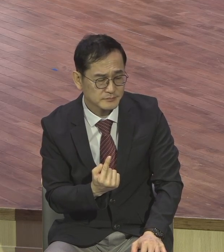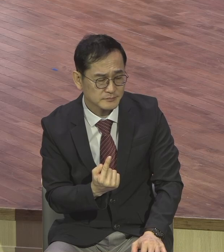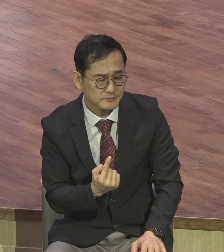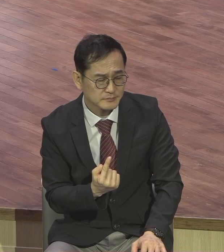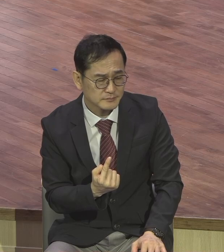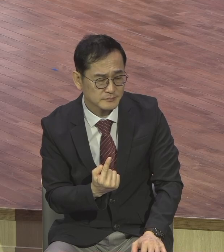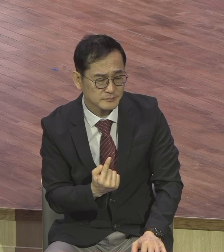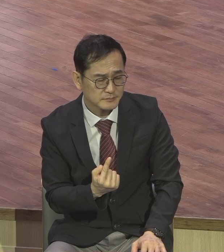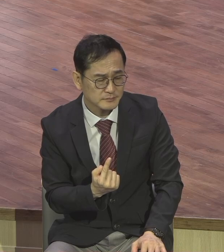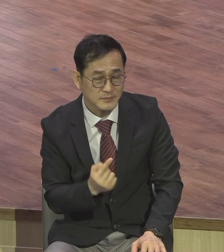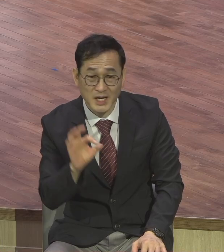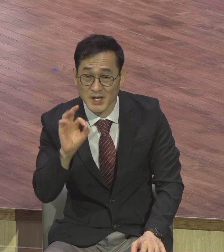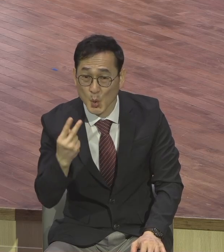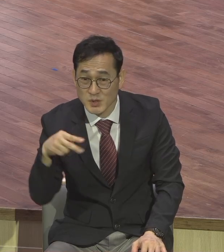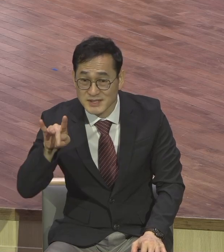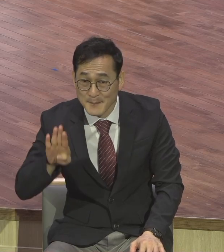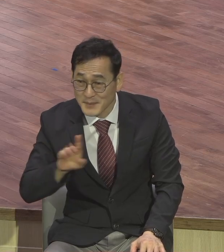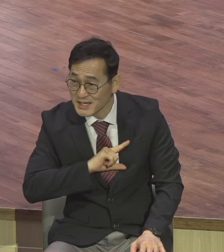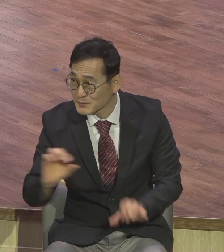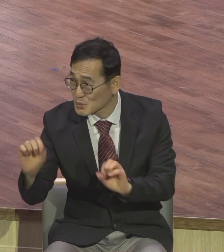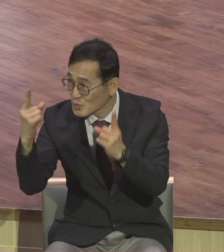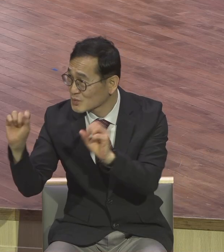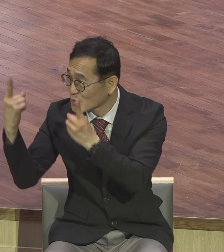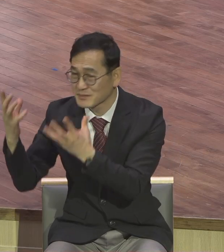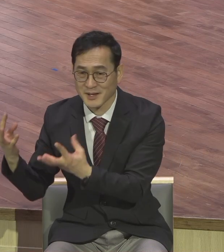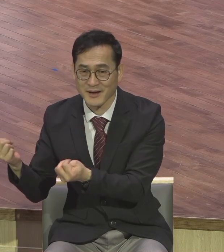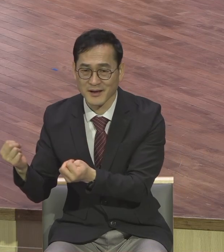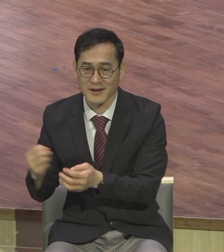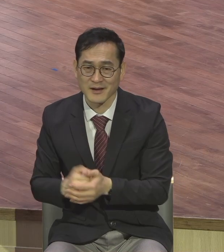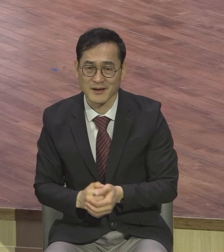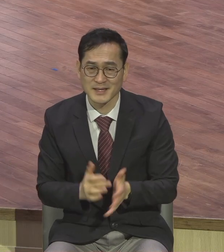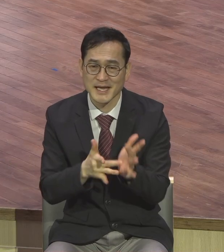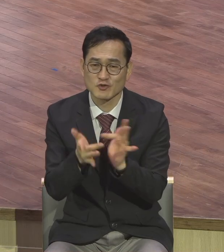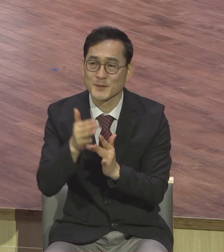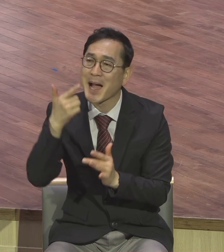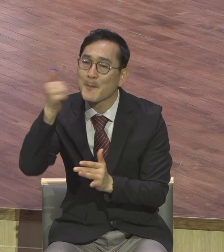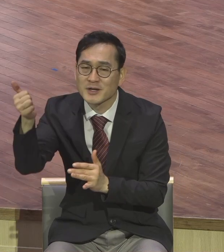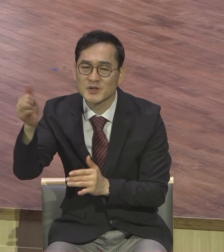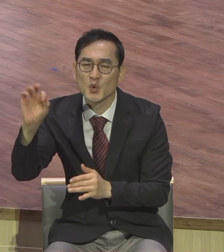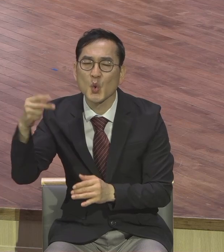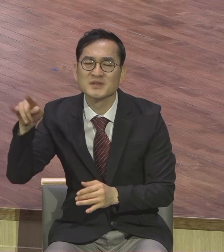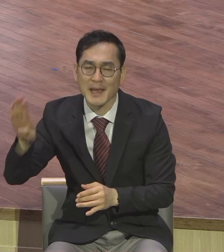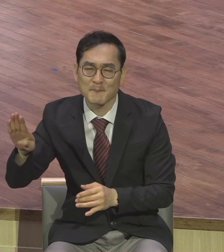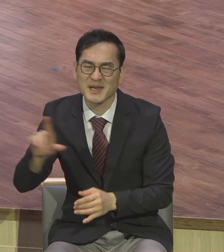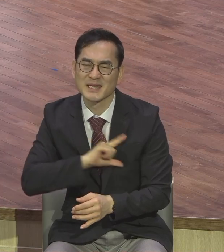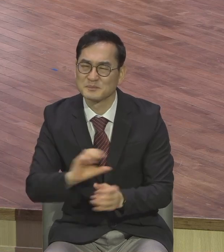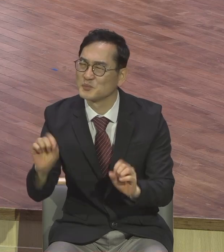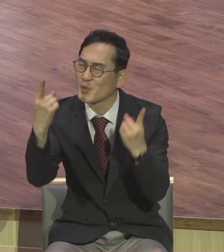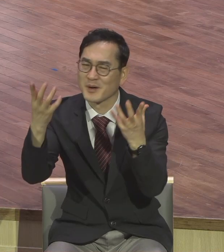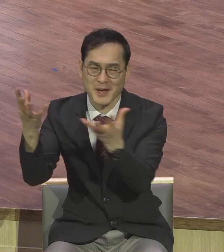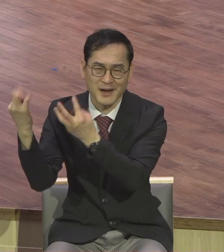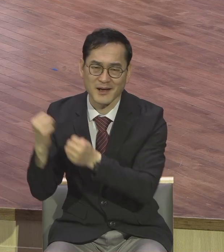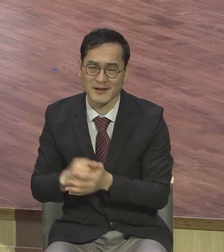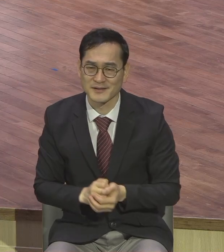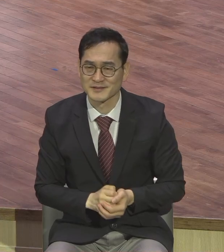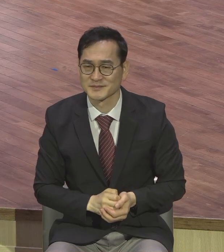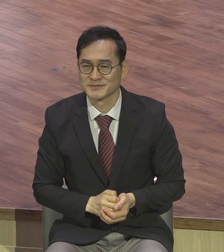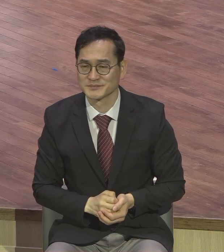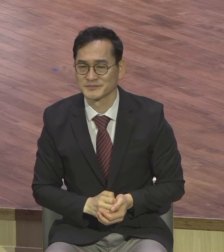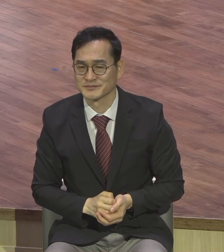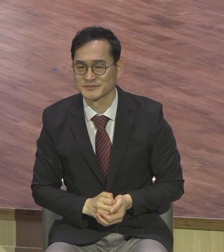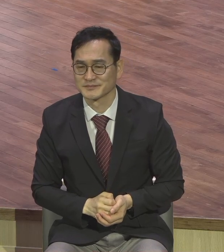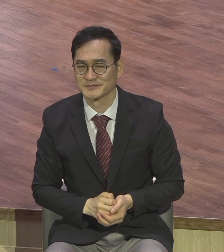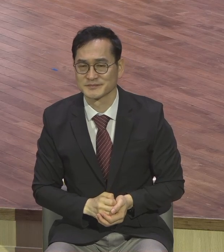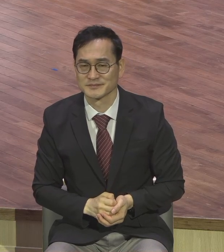요셉이란 말이 막 흔하지요. 요셉 뭐 예수님 아버지도 뭐 요셉. 요셉이 많아요. 우리나라 철수라 뭐 이런